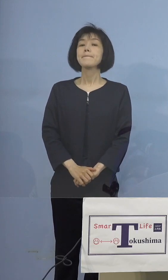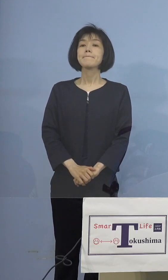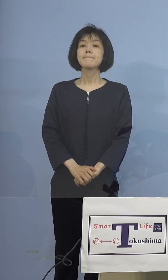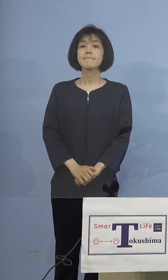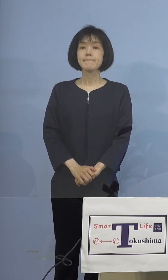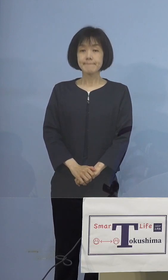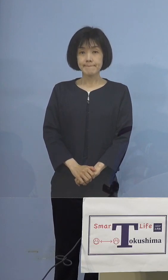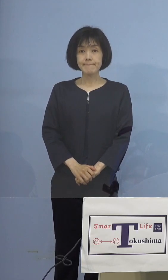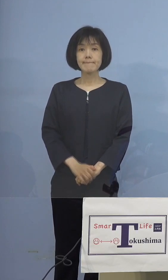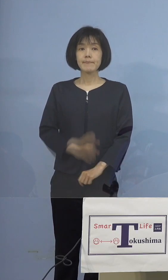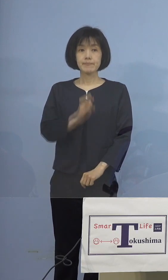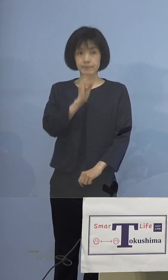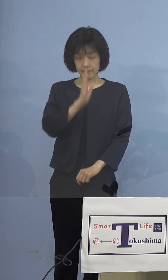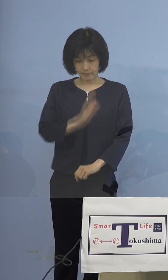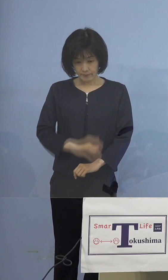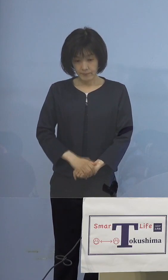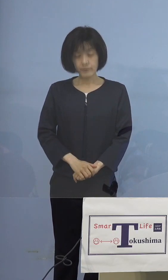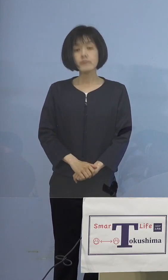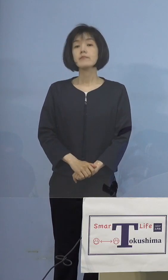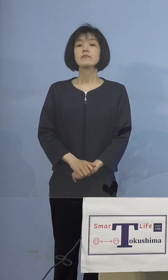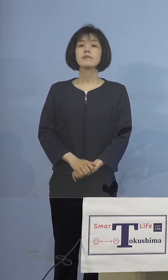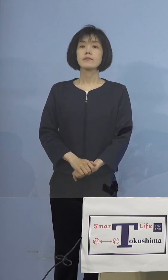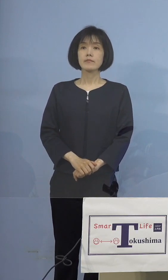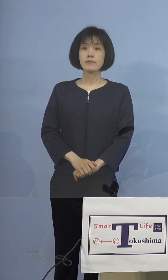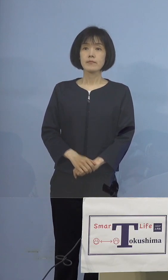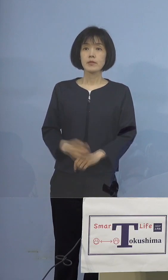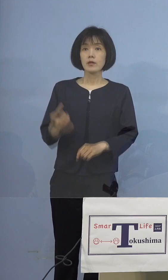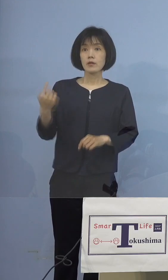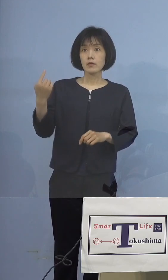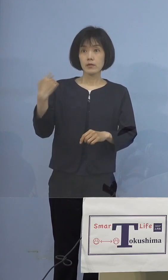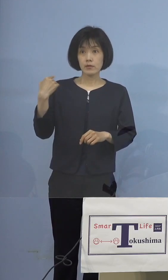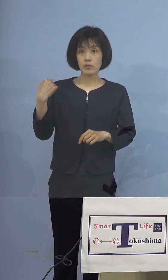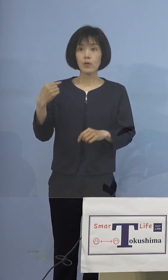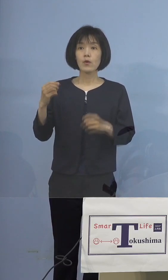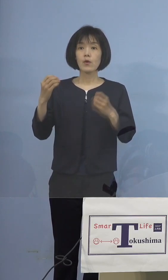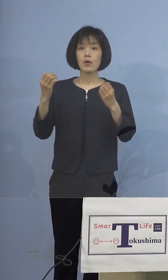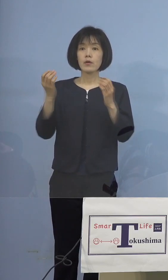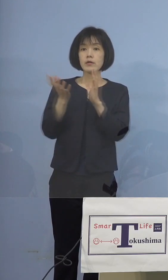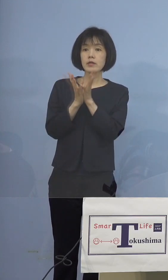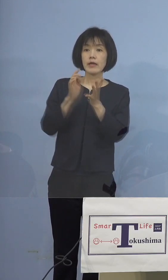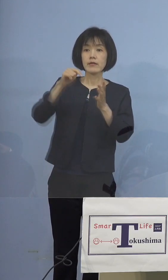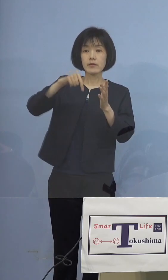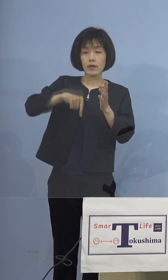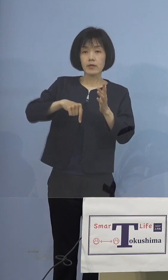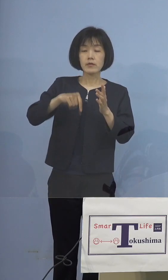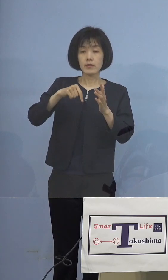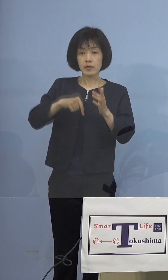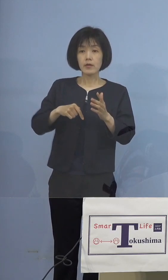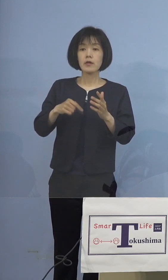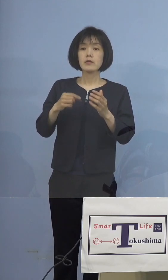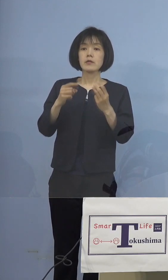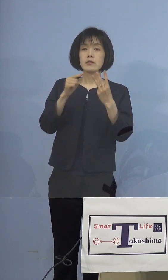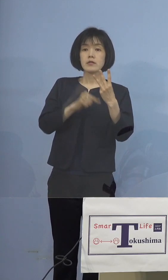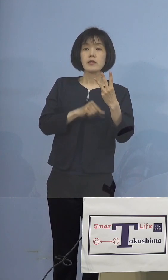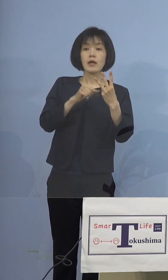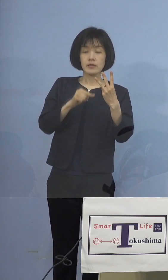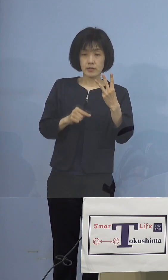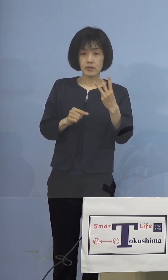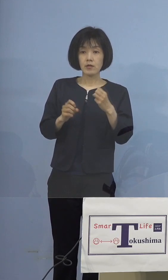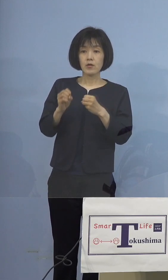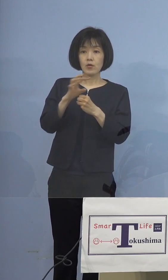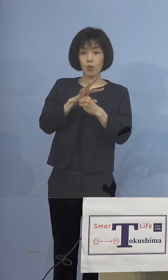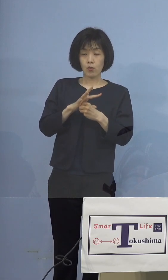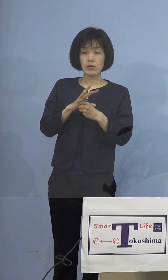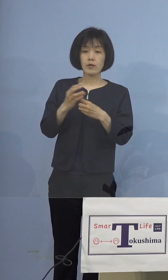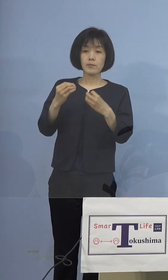ではよろしくお願いいたします。昨日県内において3名の新型コロナウイルス感